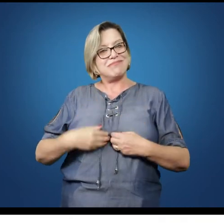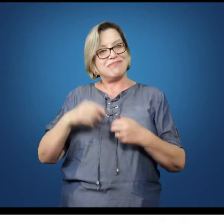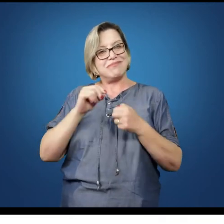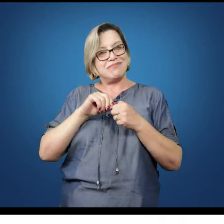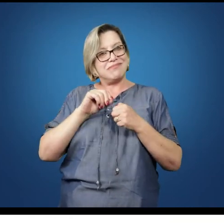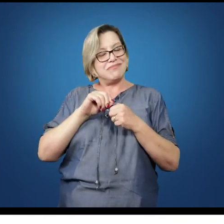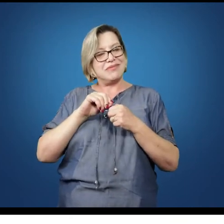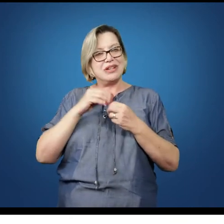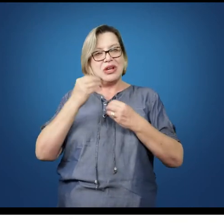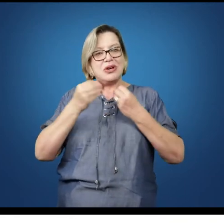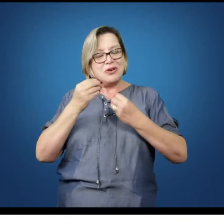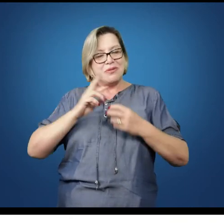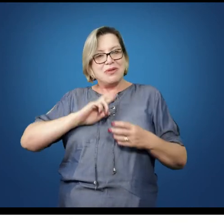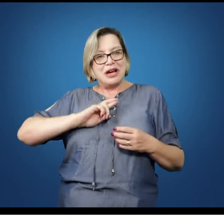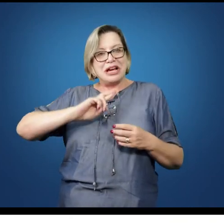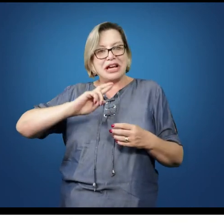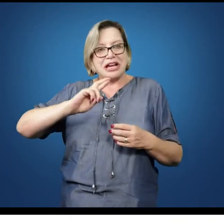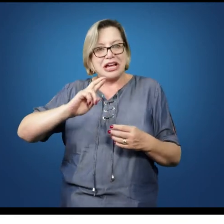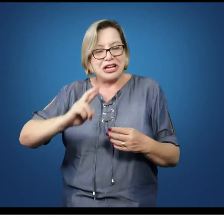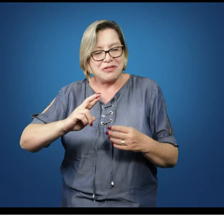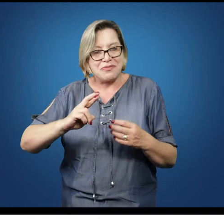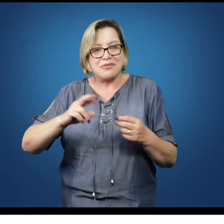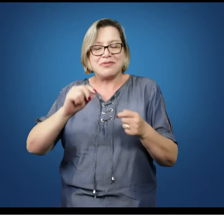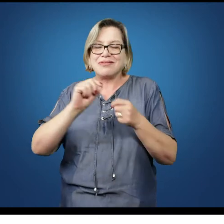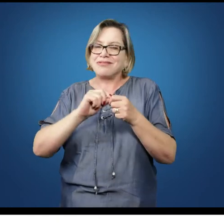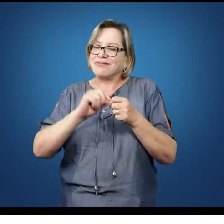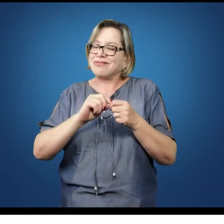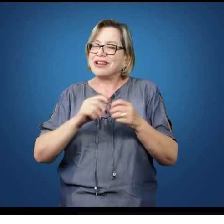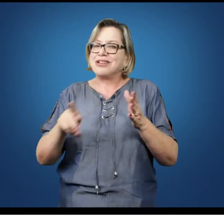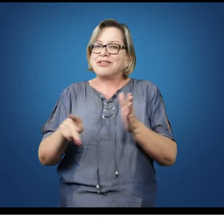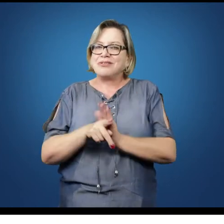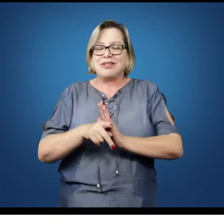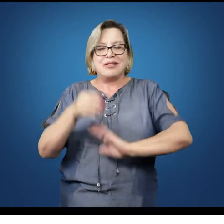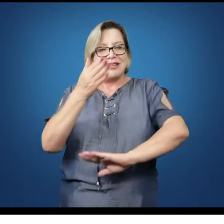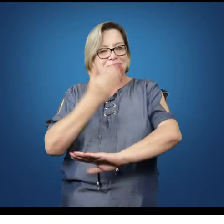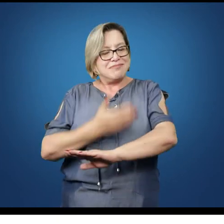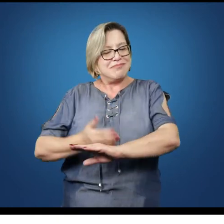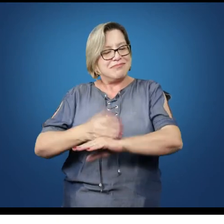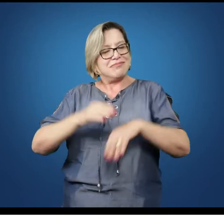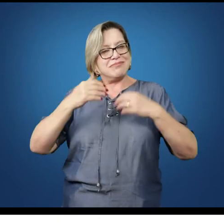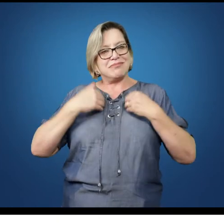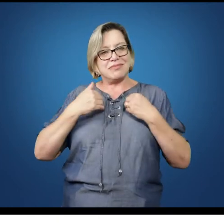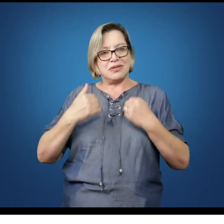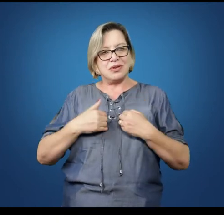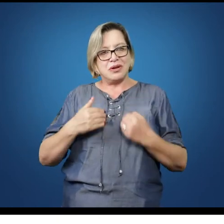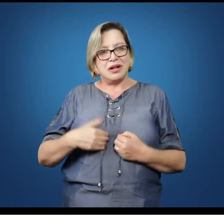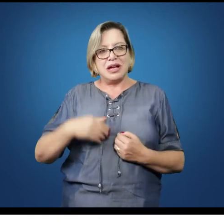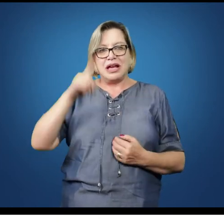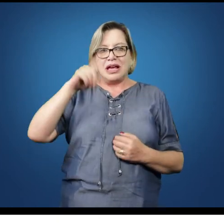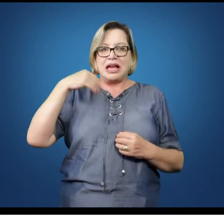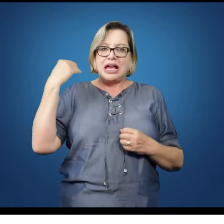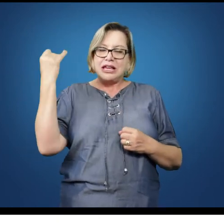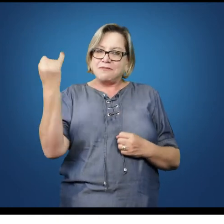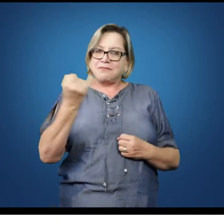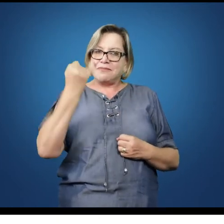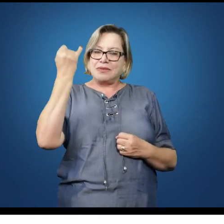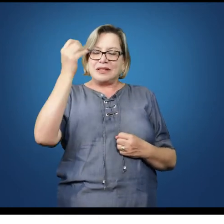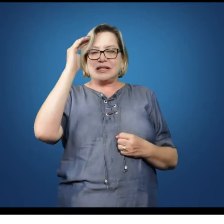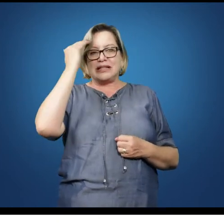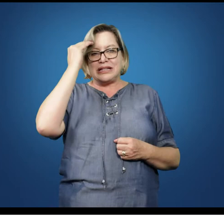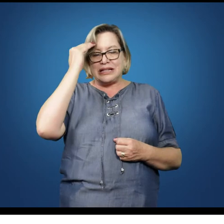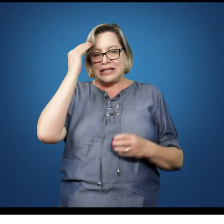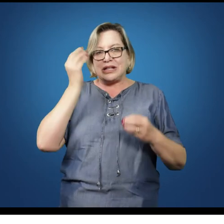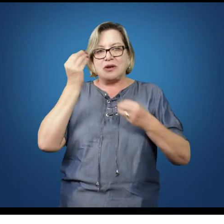dá, como ele responde às nossas práticas corporais. Então, é fundamental entendermos inicialmente esse processo do